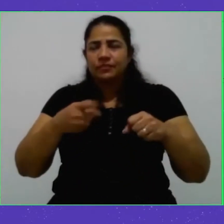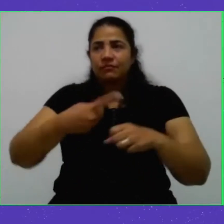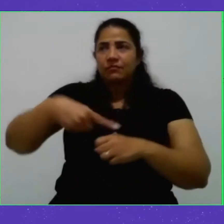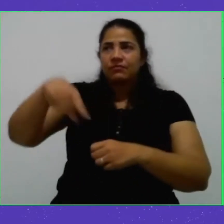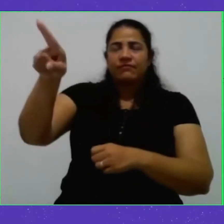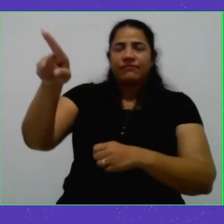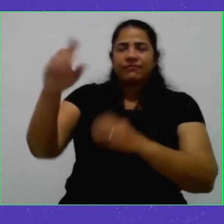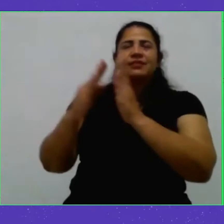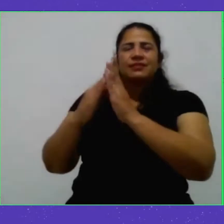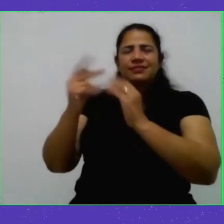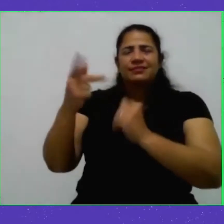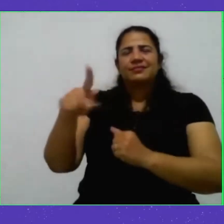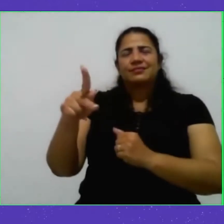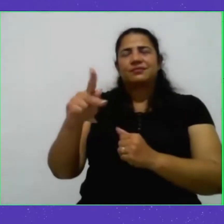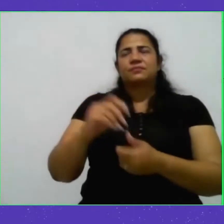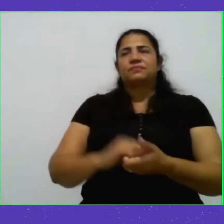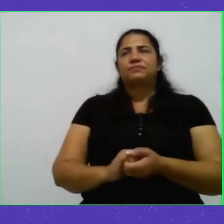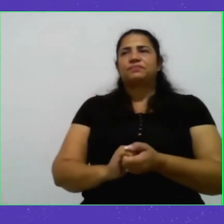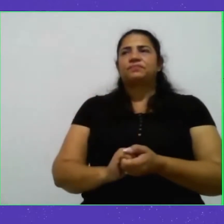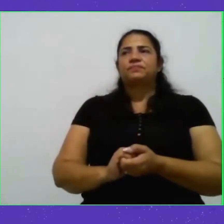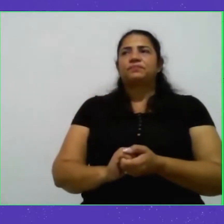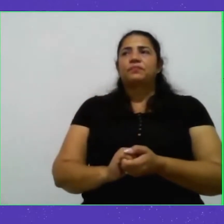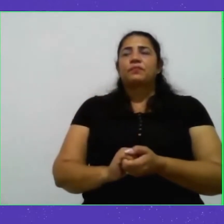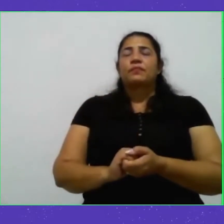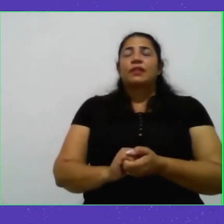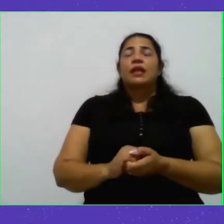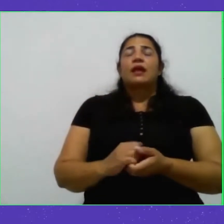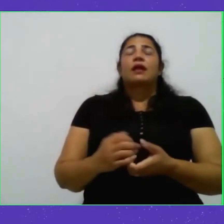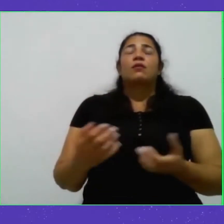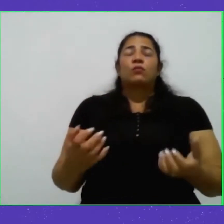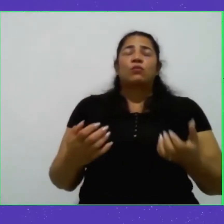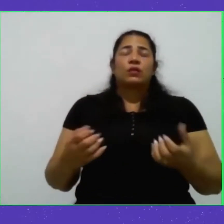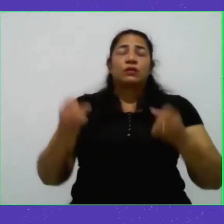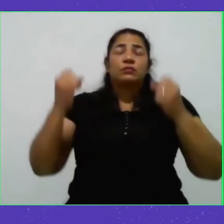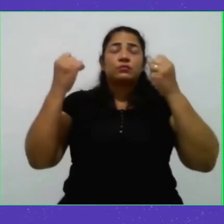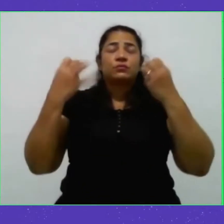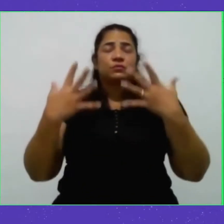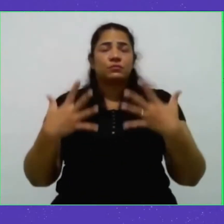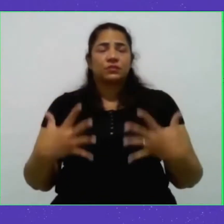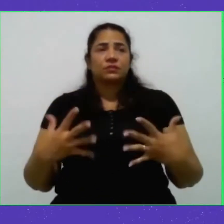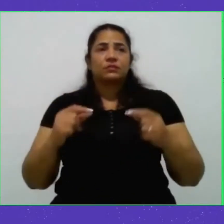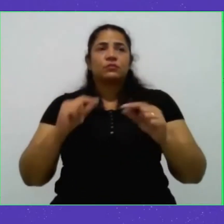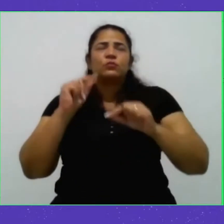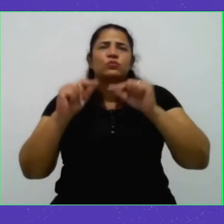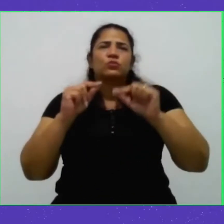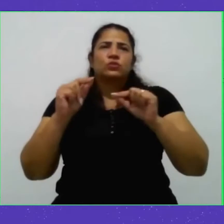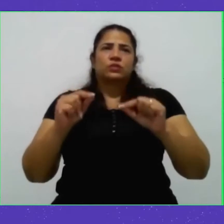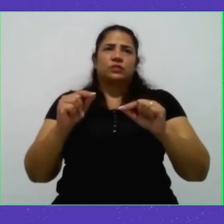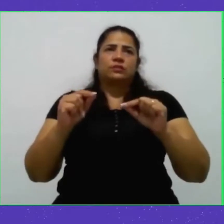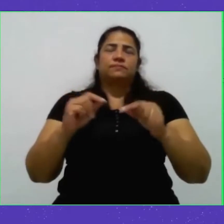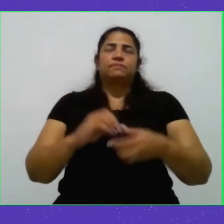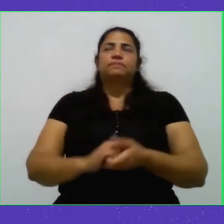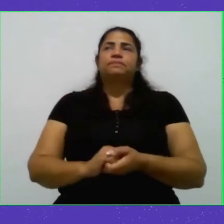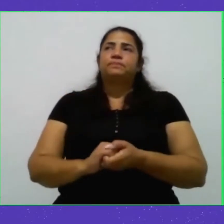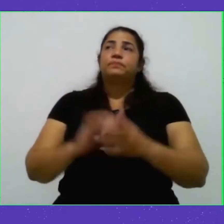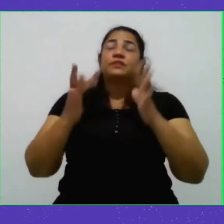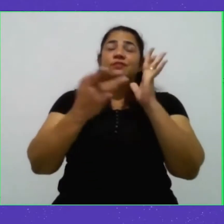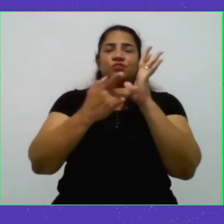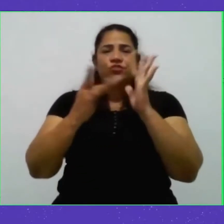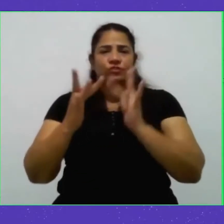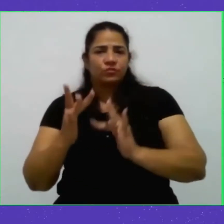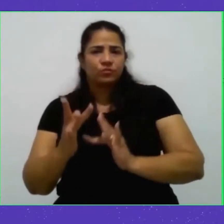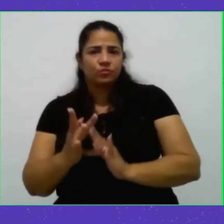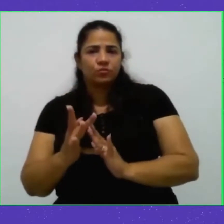querendo aguçar a nossa sensibilidade espiritual, a nossa percepção espiritual. Nós não podemos viver